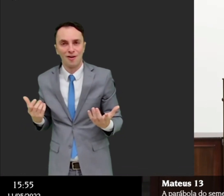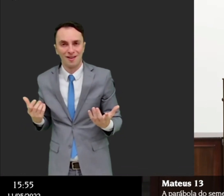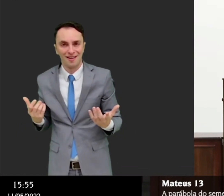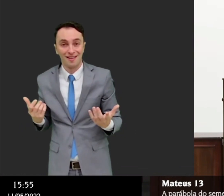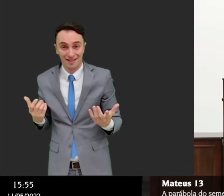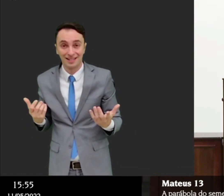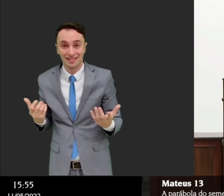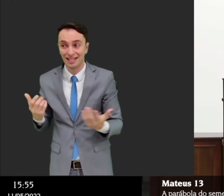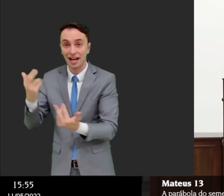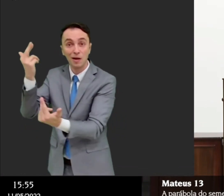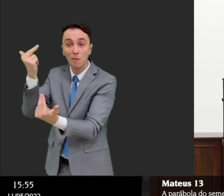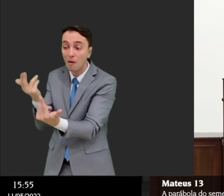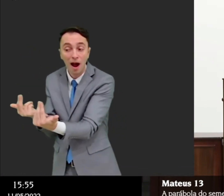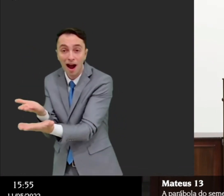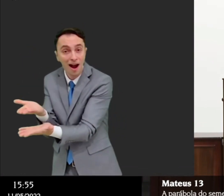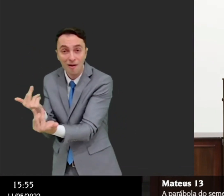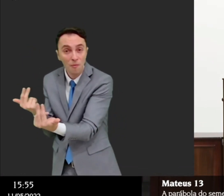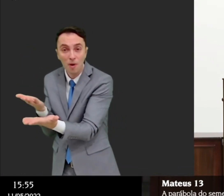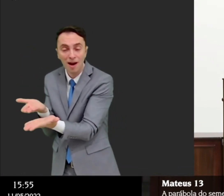ele tem o quê?